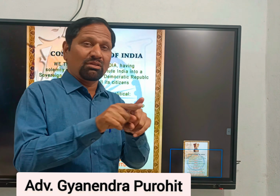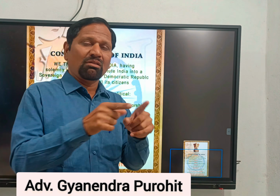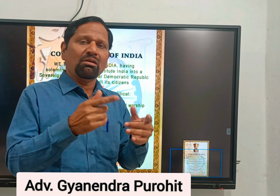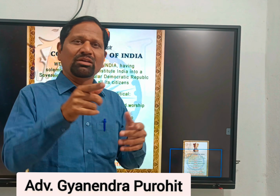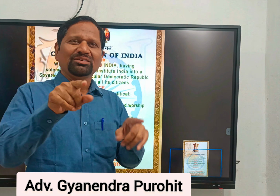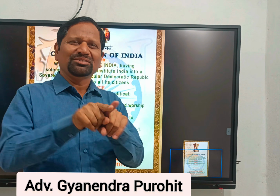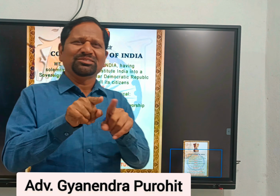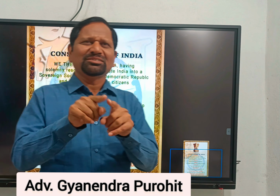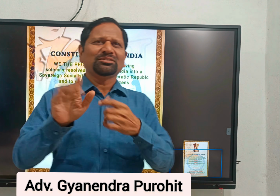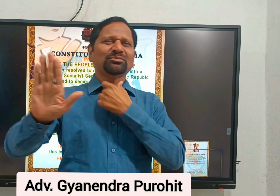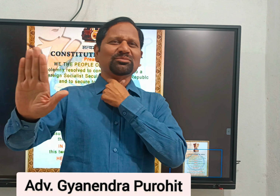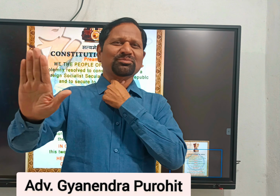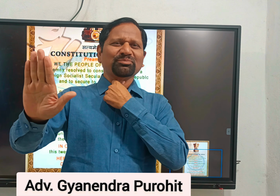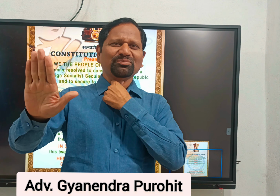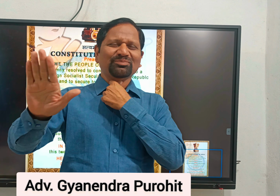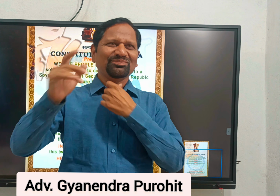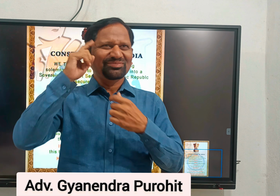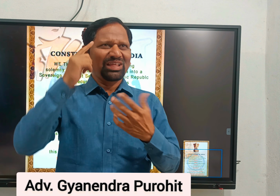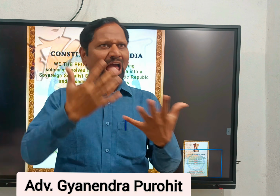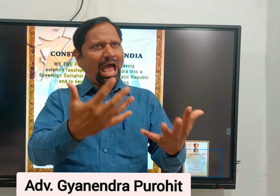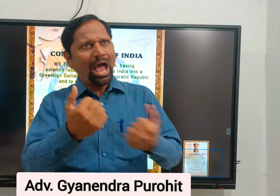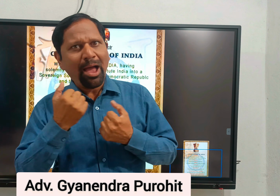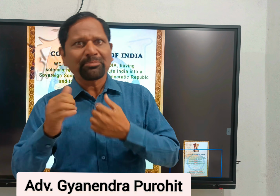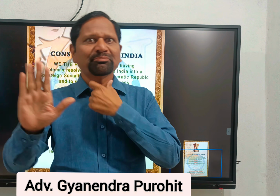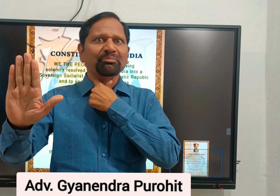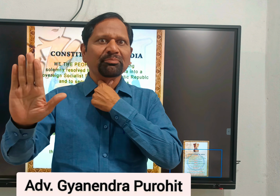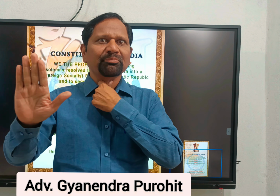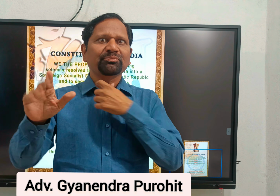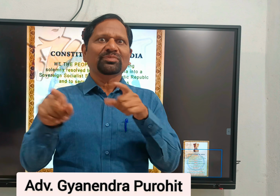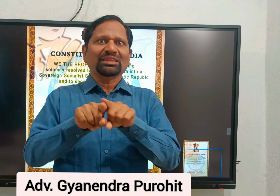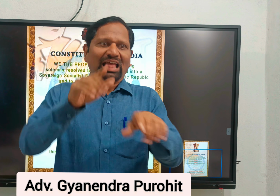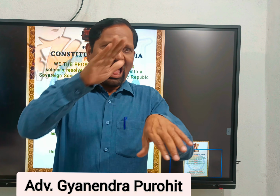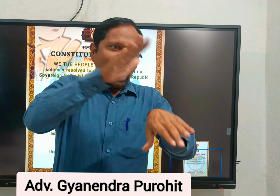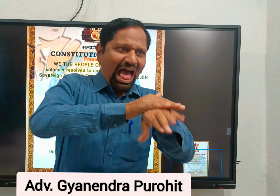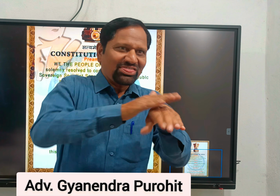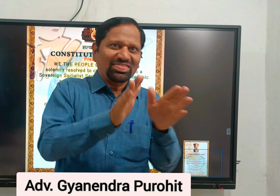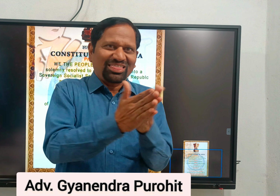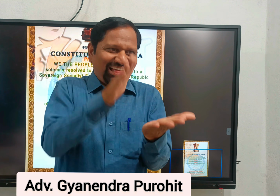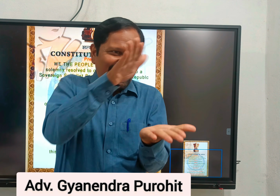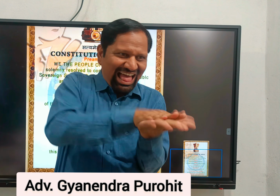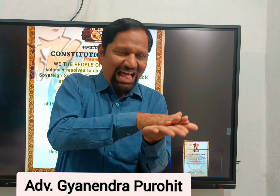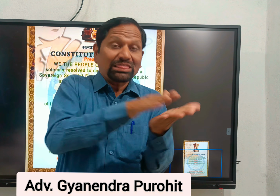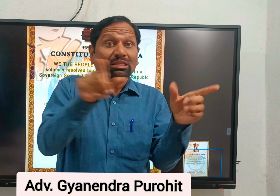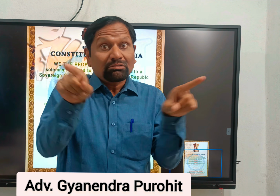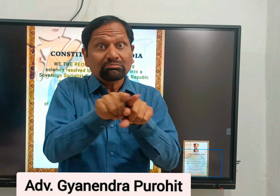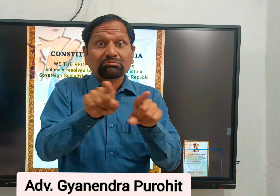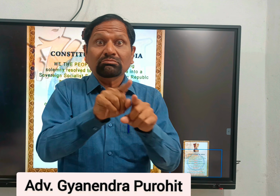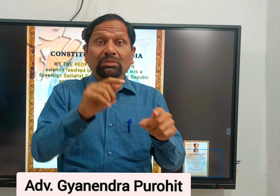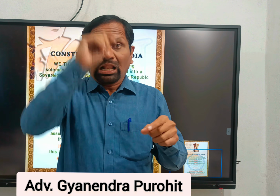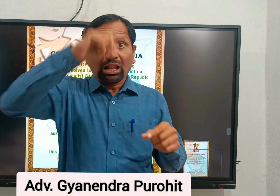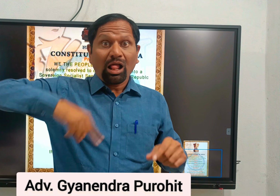सोलेमली रिजॉल्व्ड, हम वचन देते हैं। हम सभी 130 करोड़ लोगों का वचन पत्र है ये